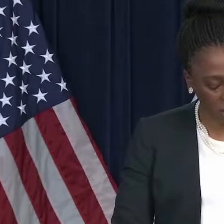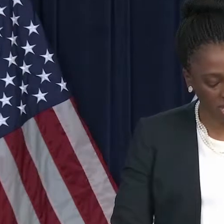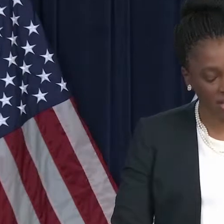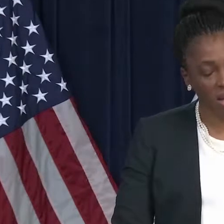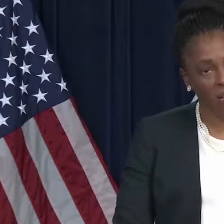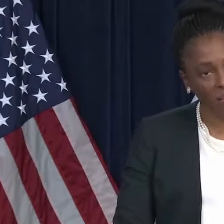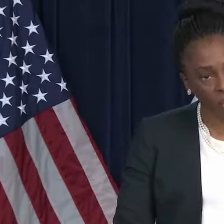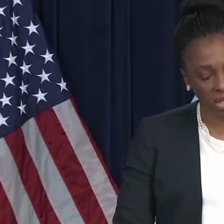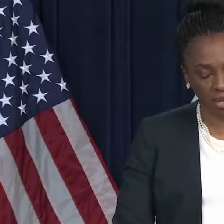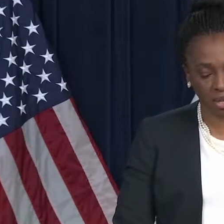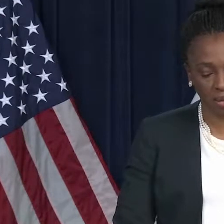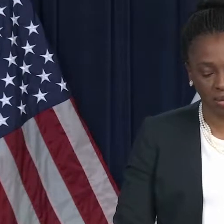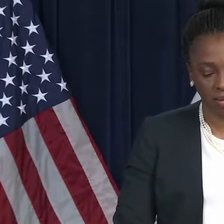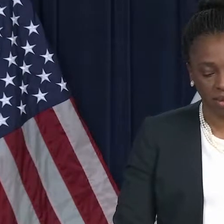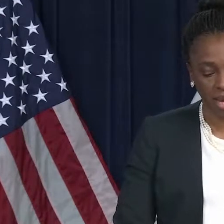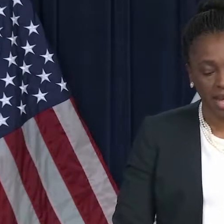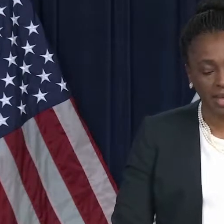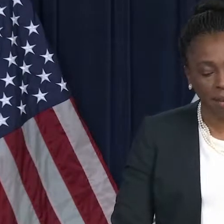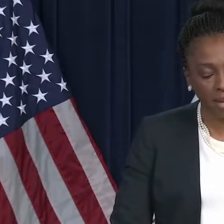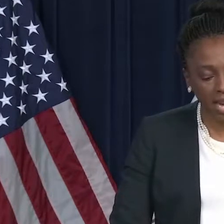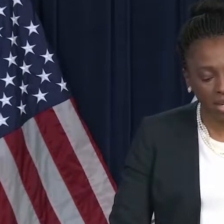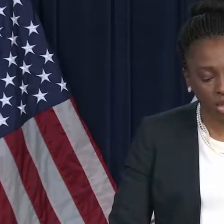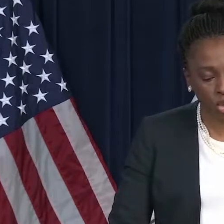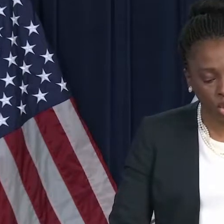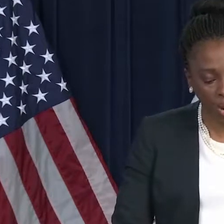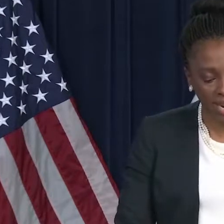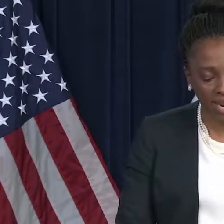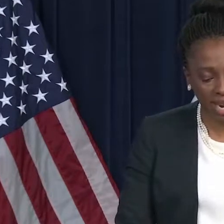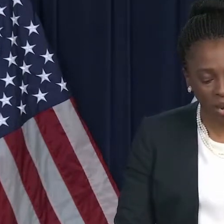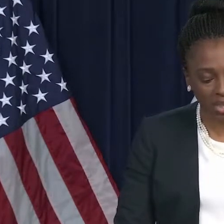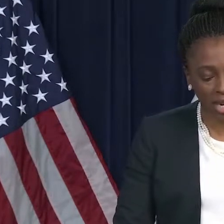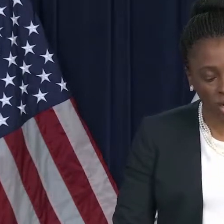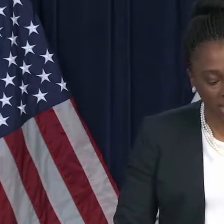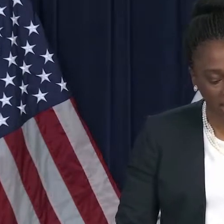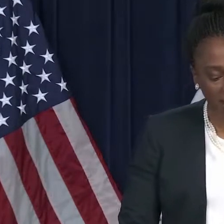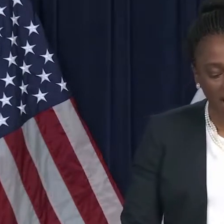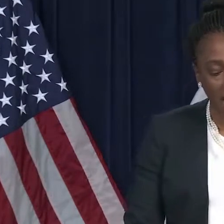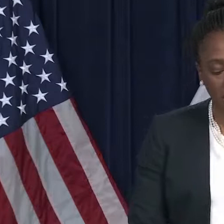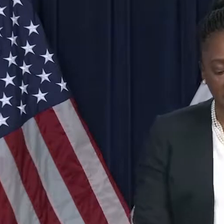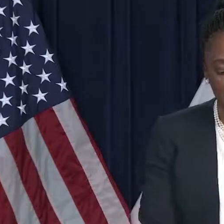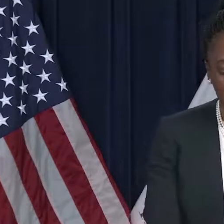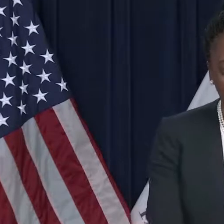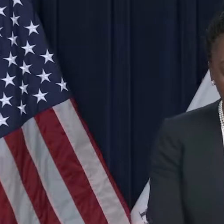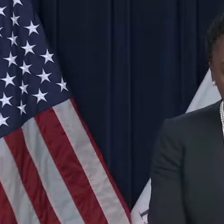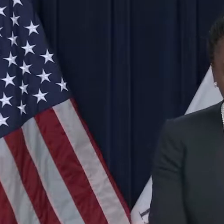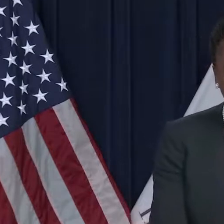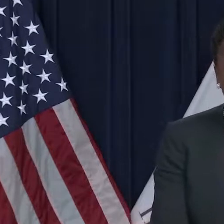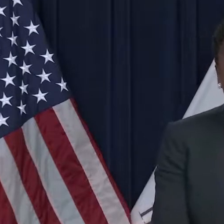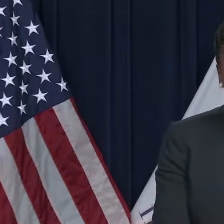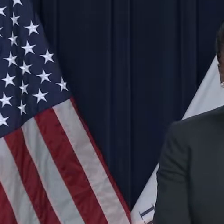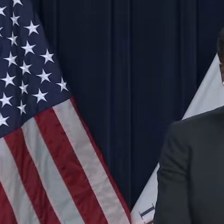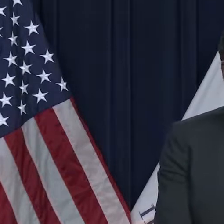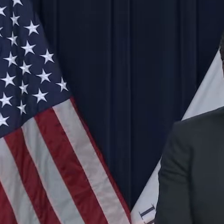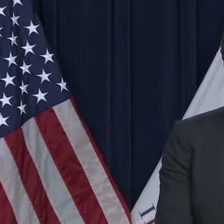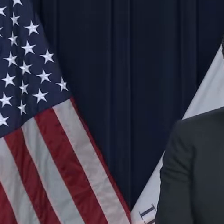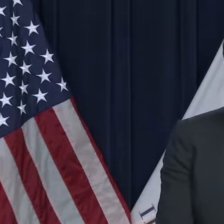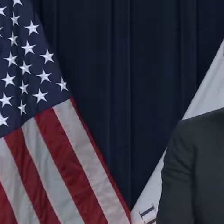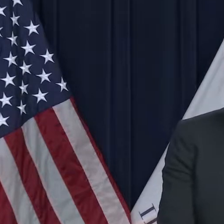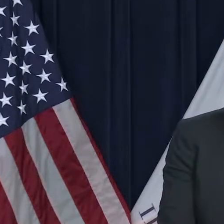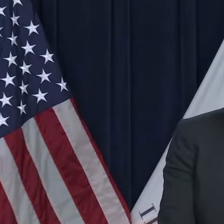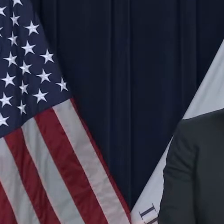estas cosas funcionan. También soy cautelosa a medida que comenzamos a ver